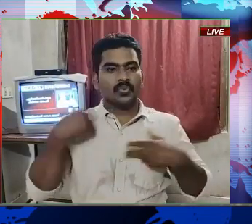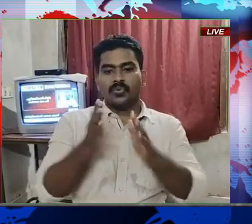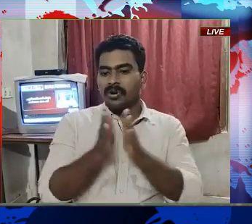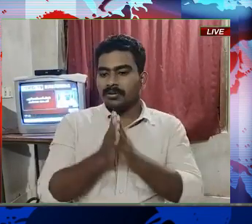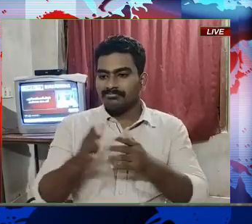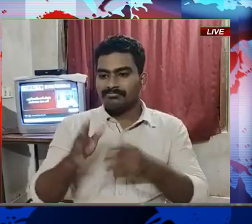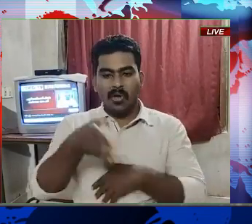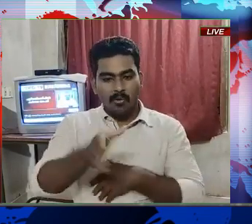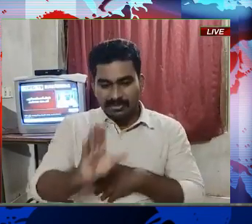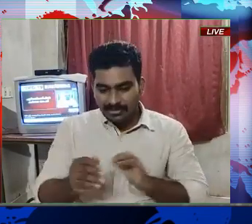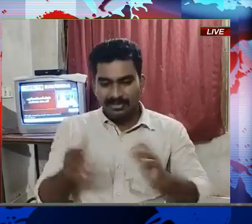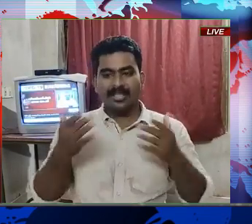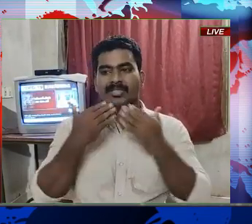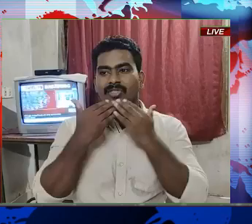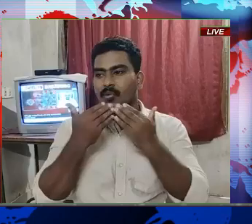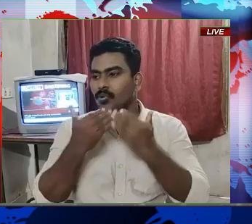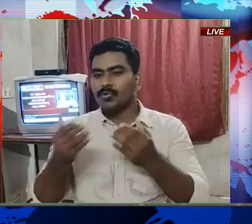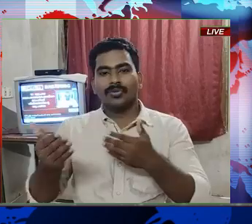അവരുടെ കാര്യത്തിൽ